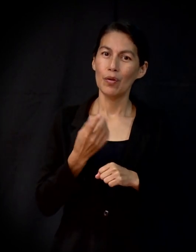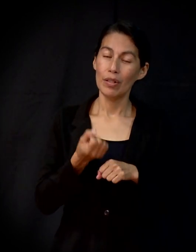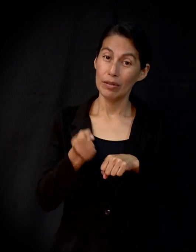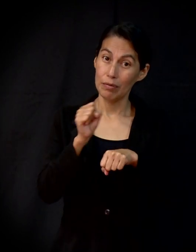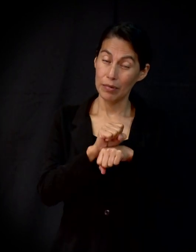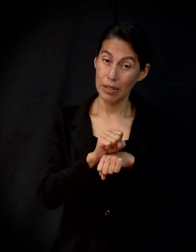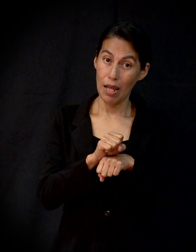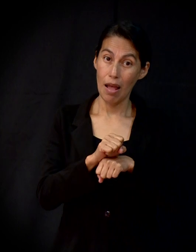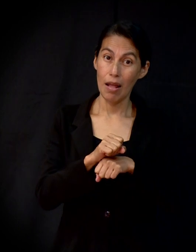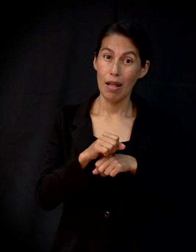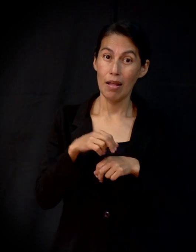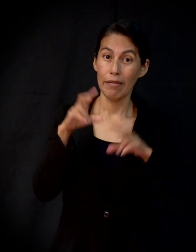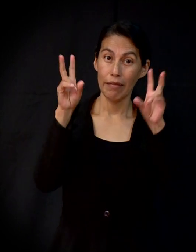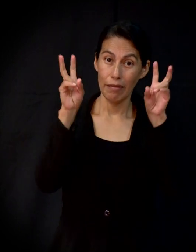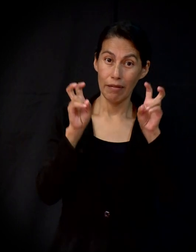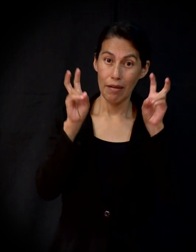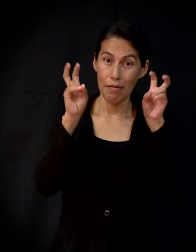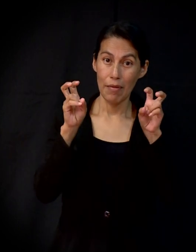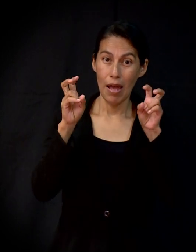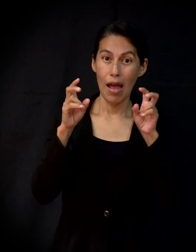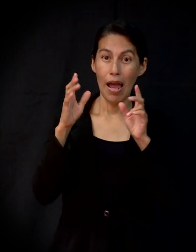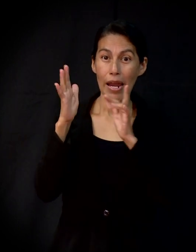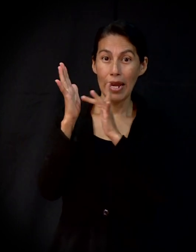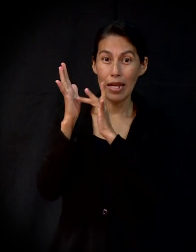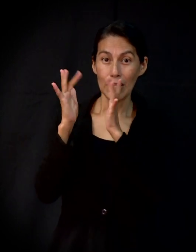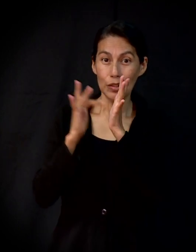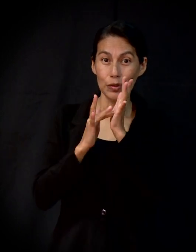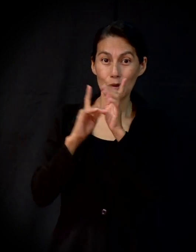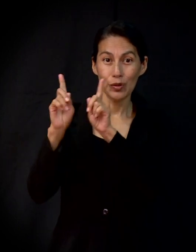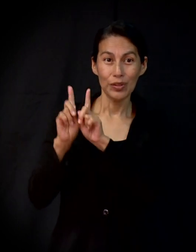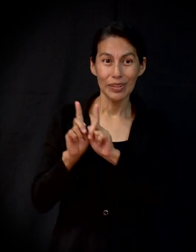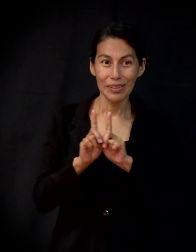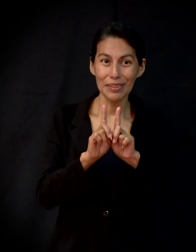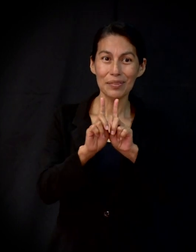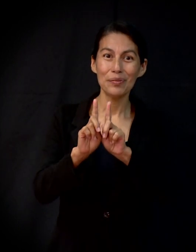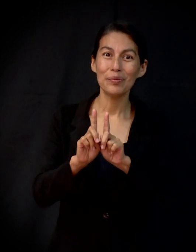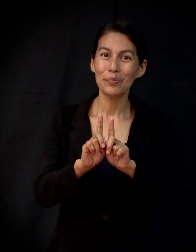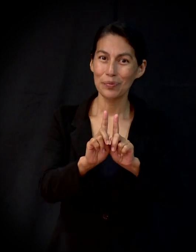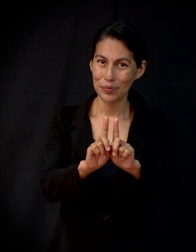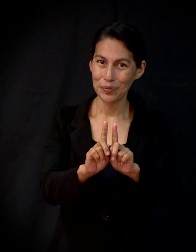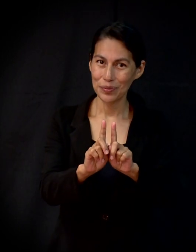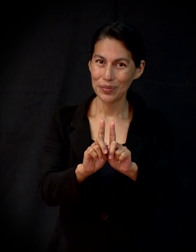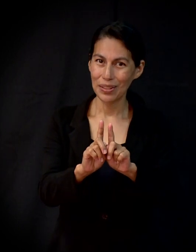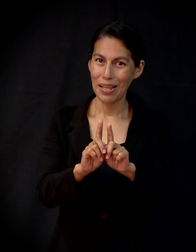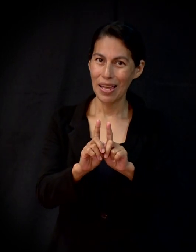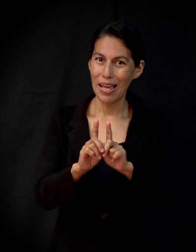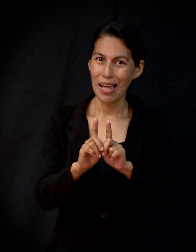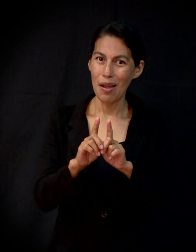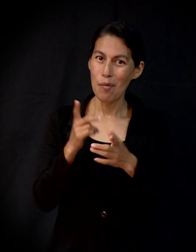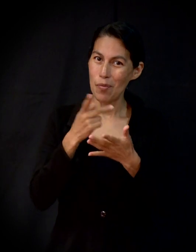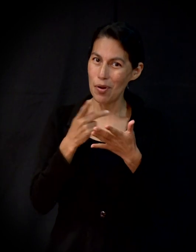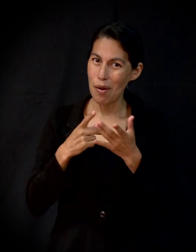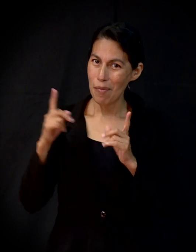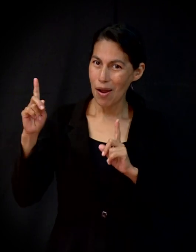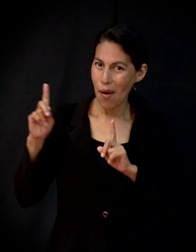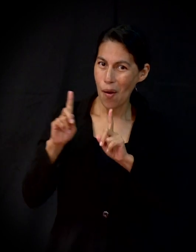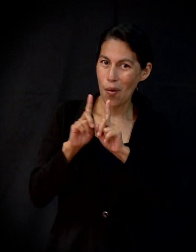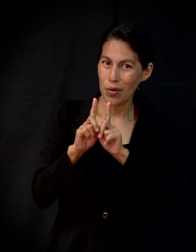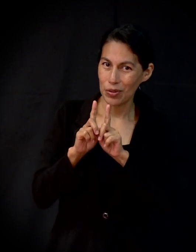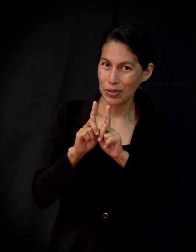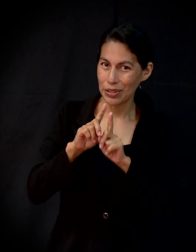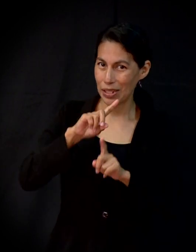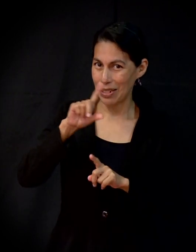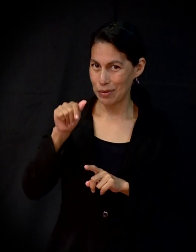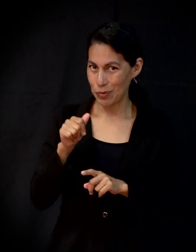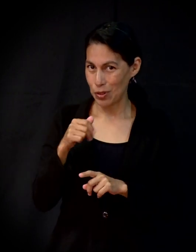pastor Armando Miranda Jr. Estará con nosotros en el programa. Y que nos invita el